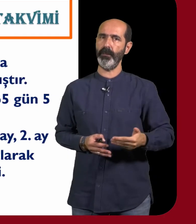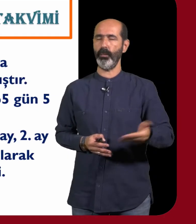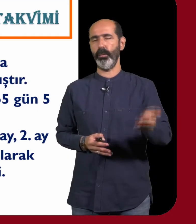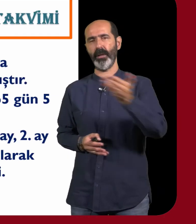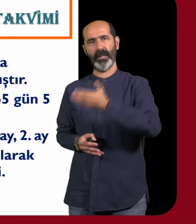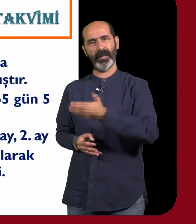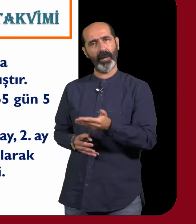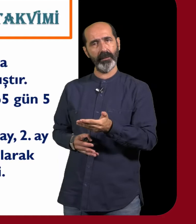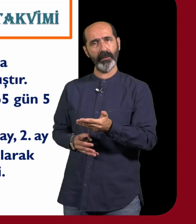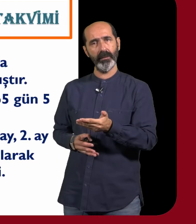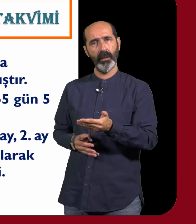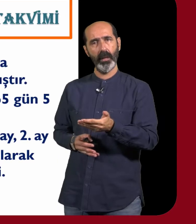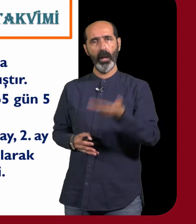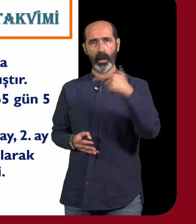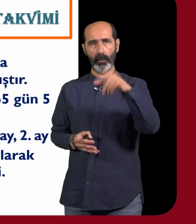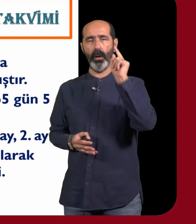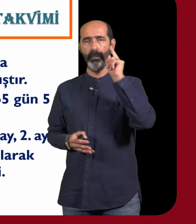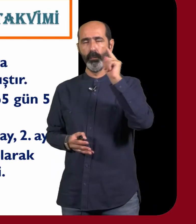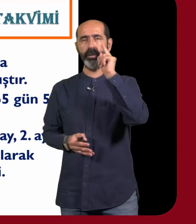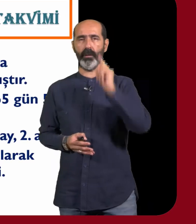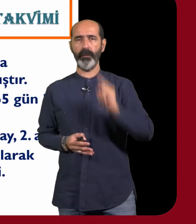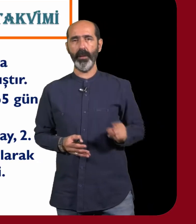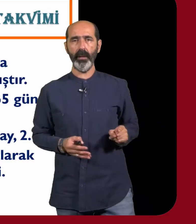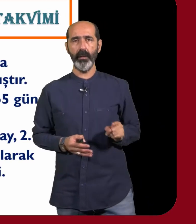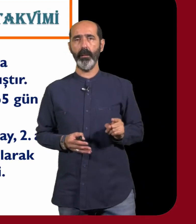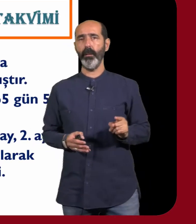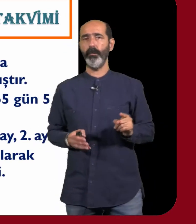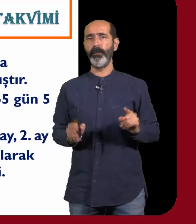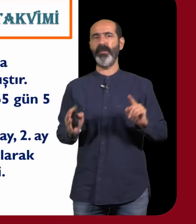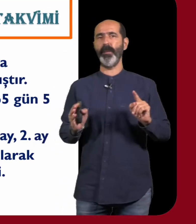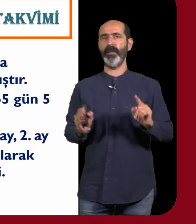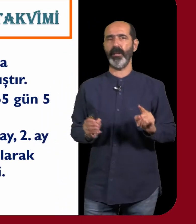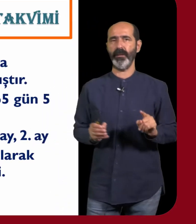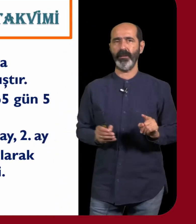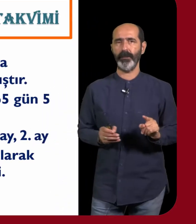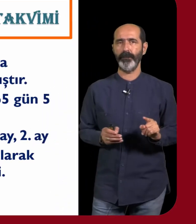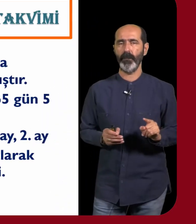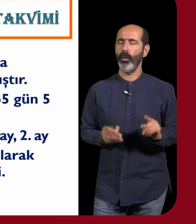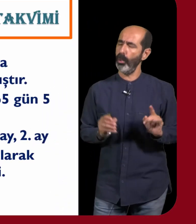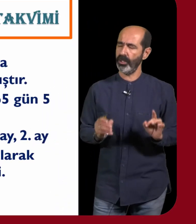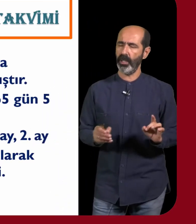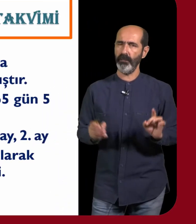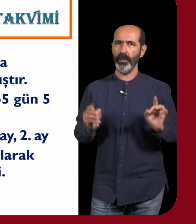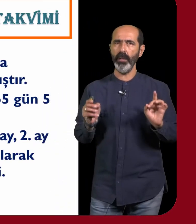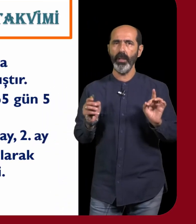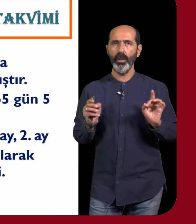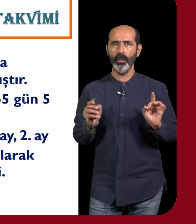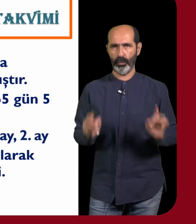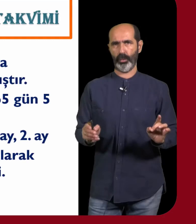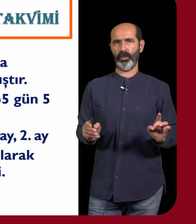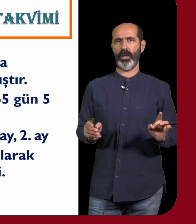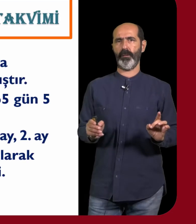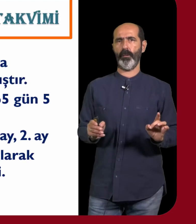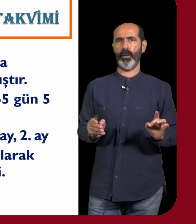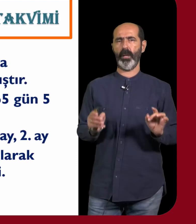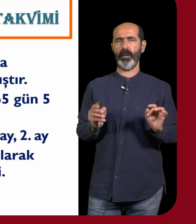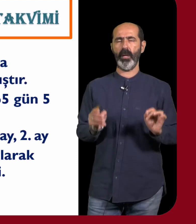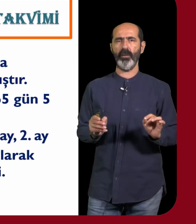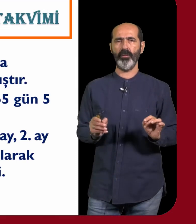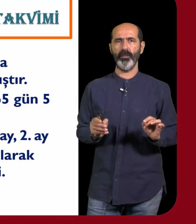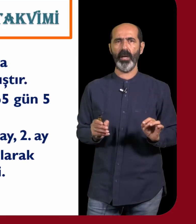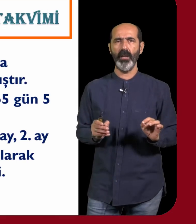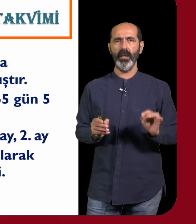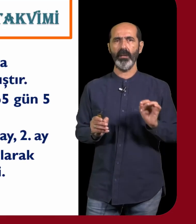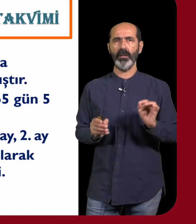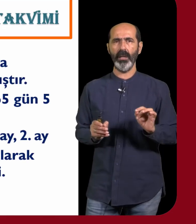bizden alıp da kullananlar vardır ama bu takvimi Biz meydana getirir 12 hayvanlı Türk takvimi